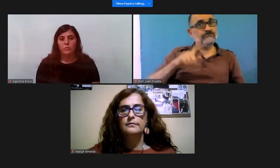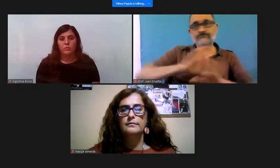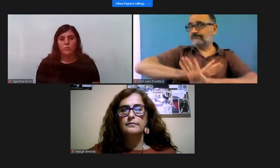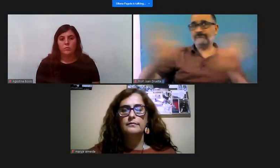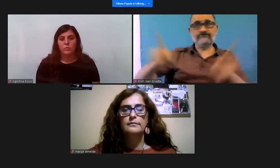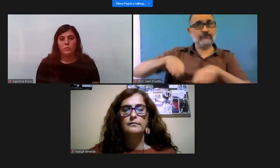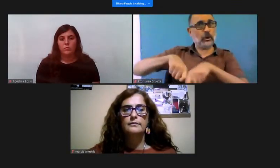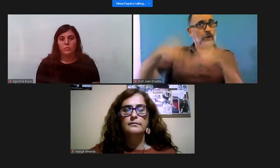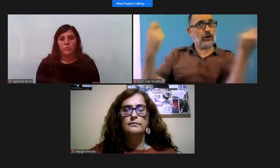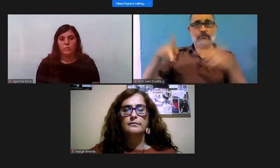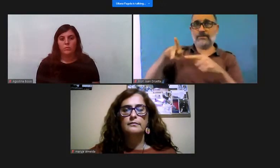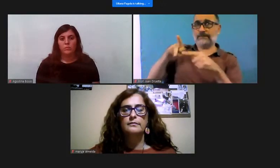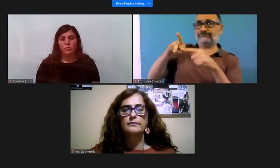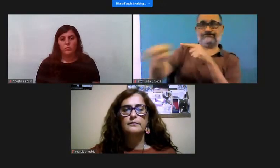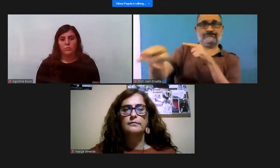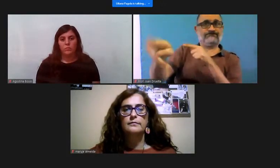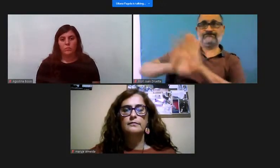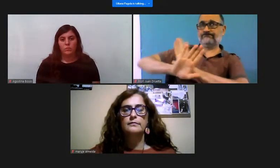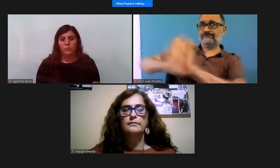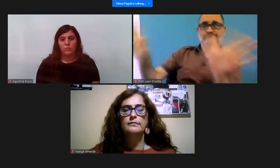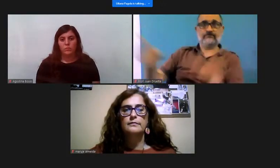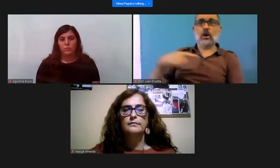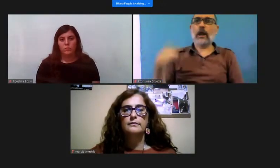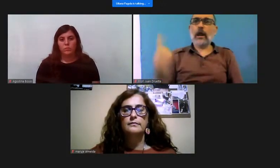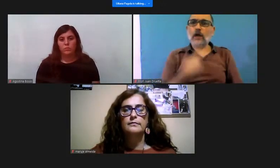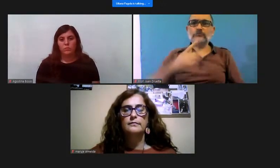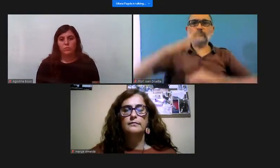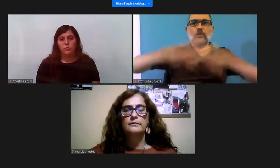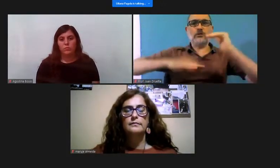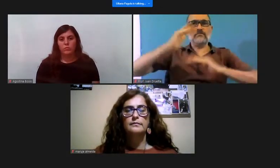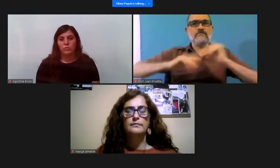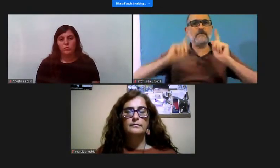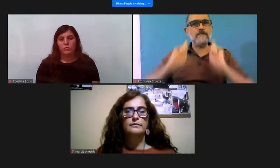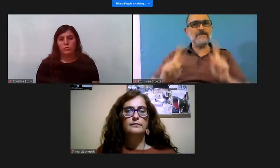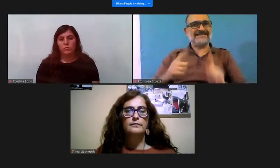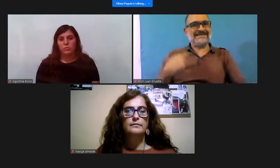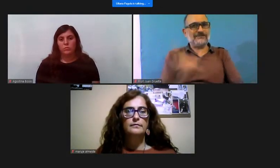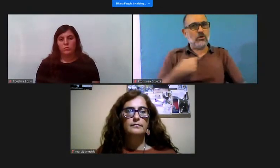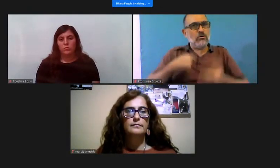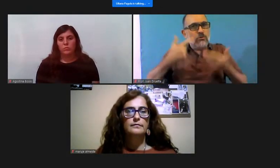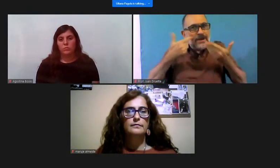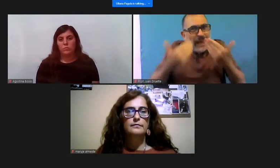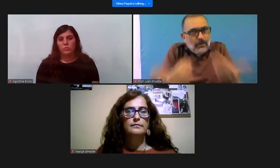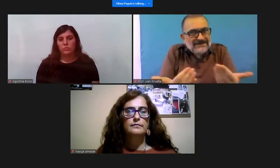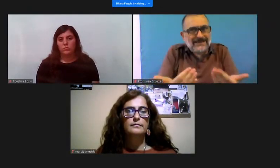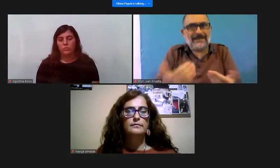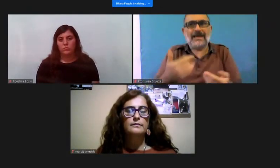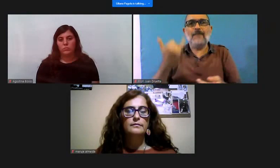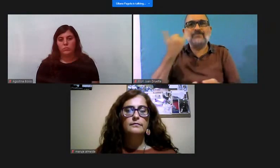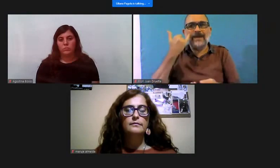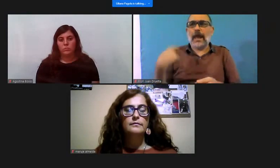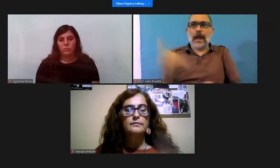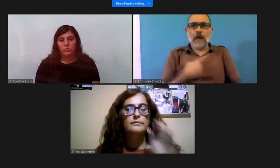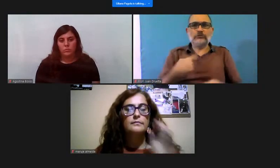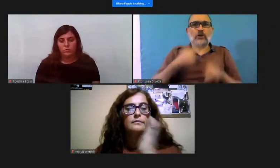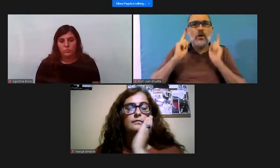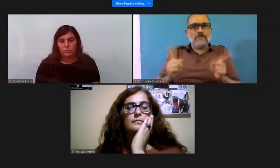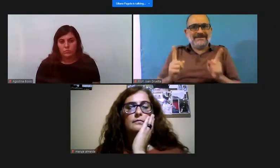o investigador, investigadora, digamos, solamente esas personas. Nosotros también